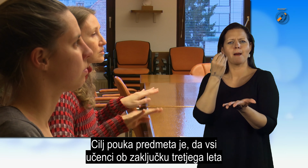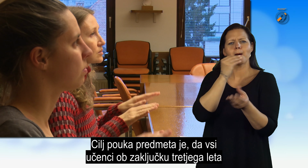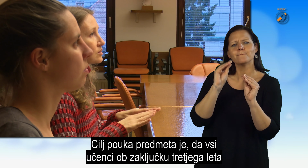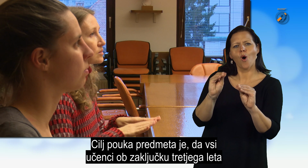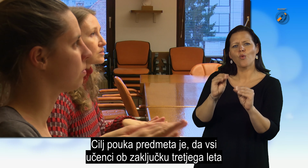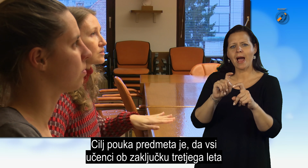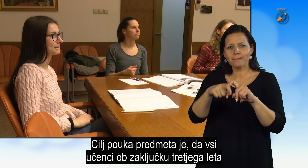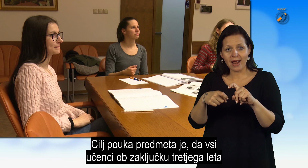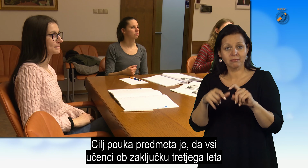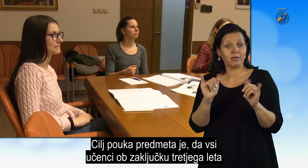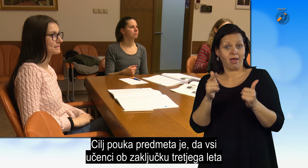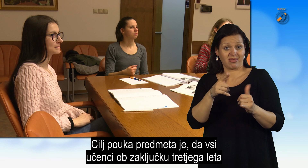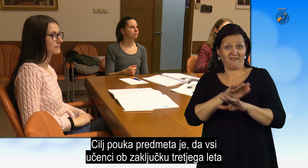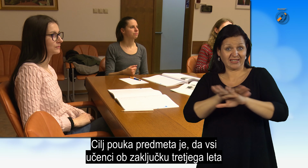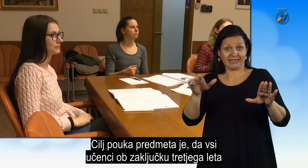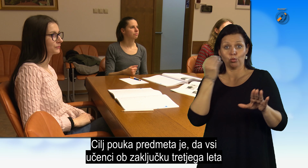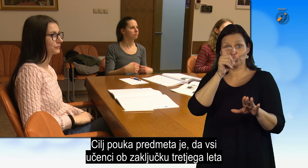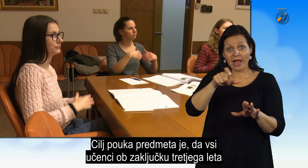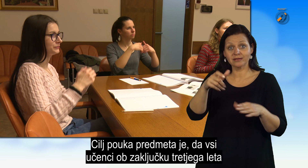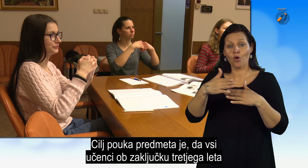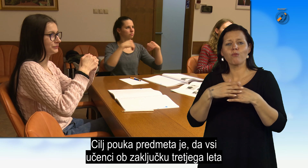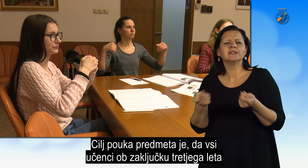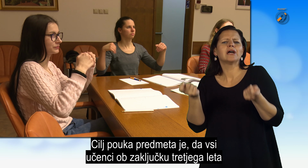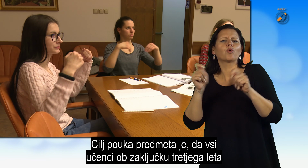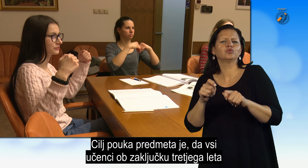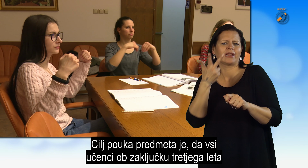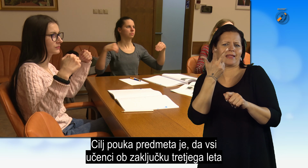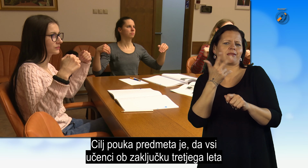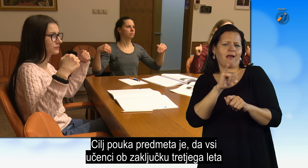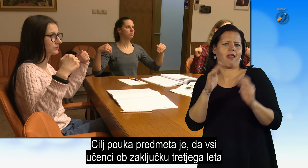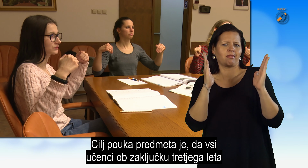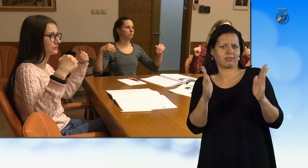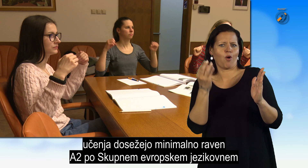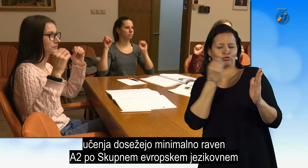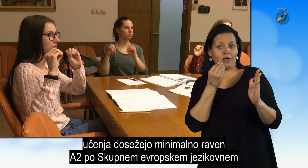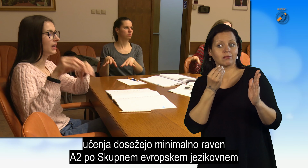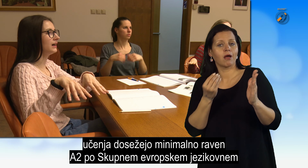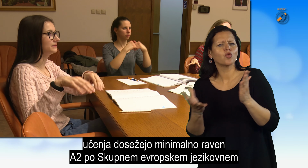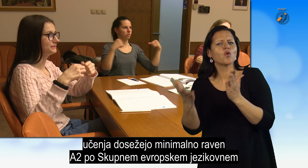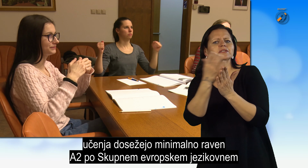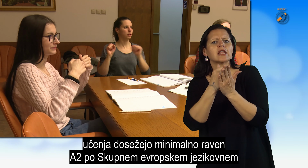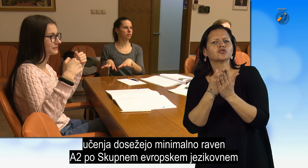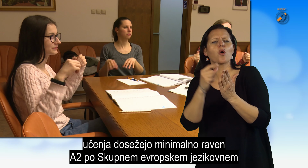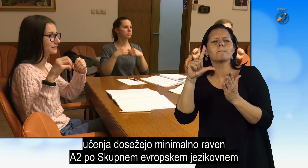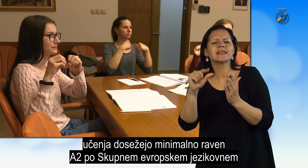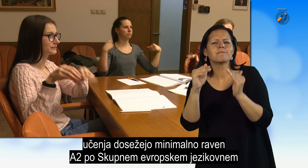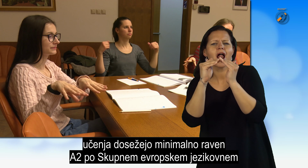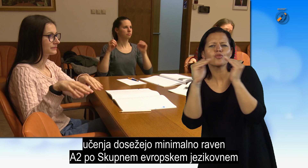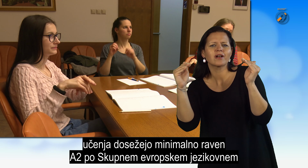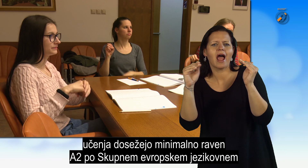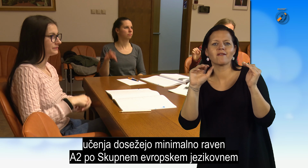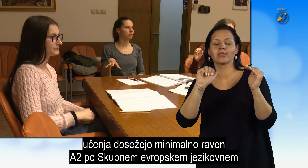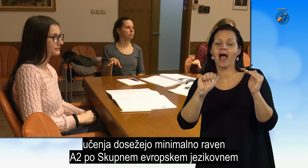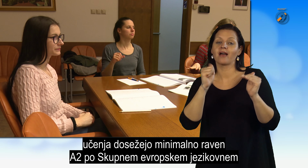Cilj pouka predmeta je, da vsi učenci ob zaključku 3. leta učenja dosežejo minimalno raven A2